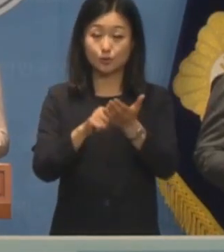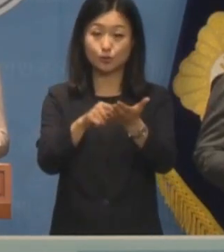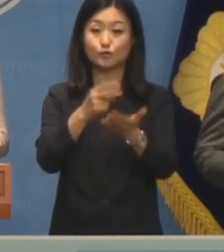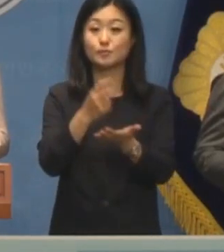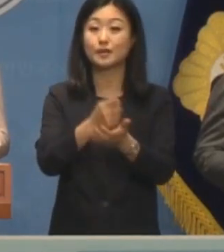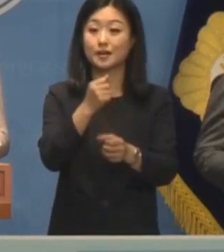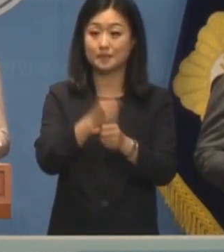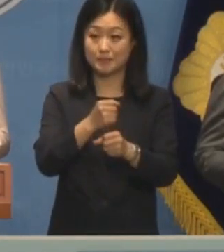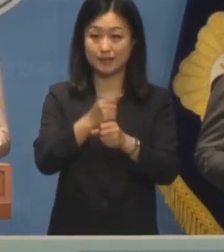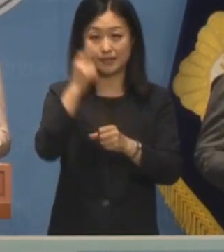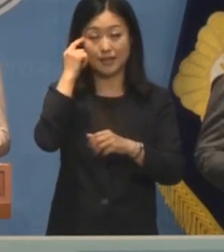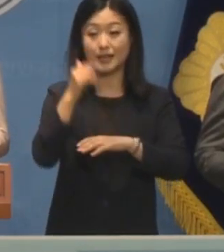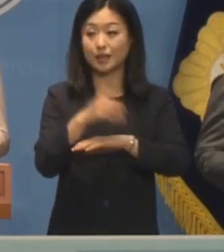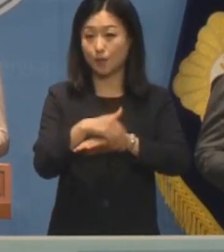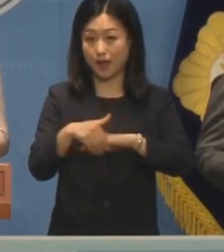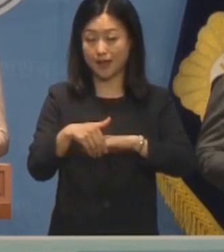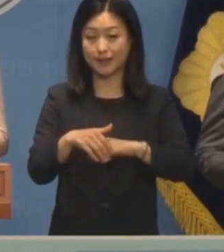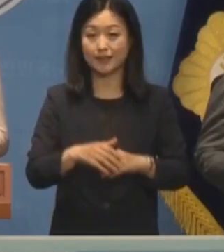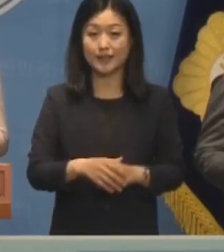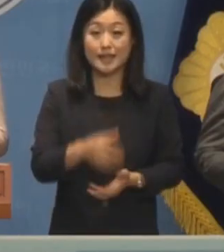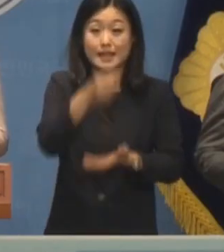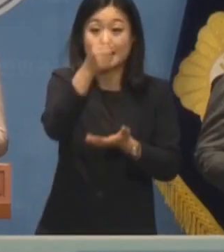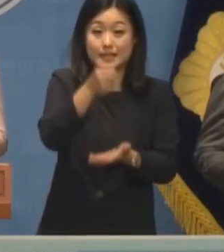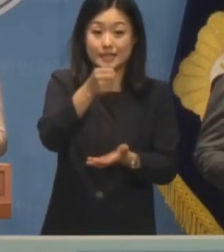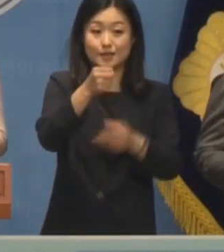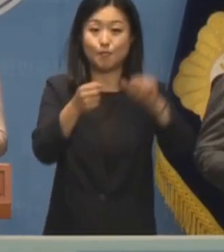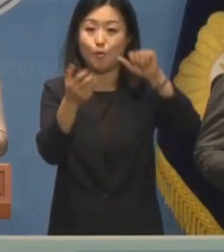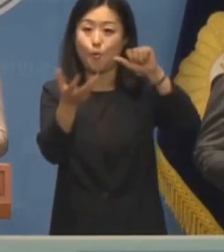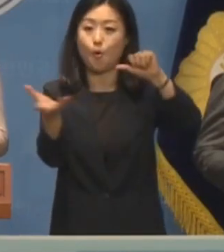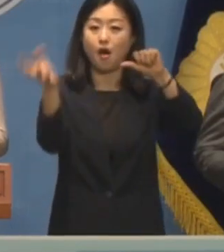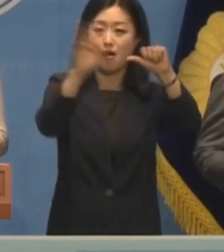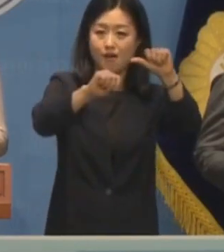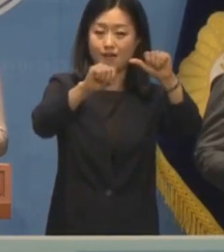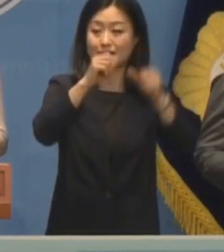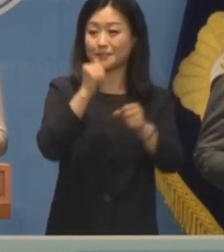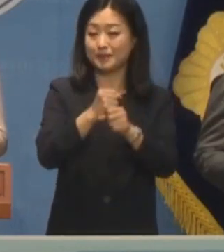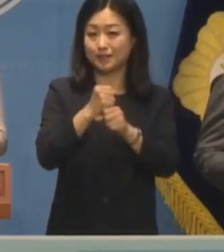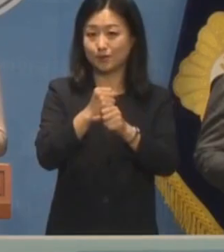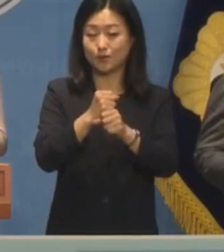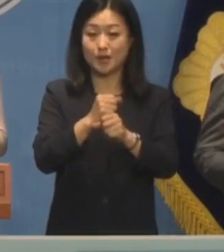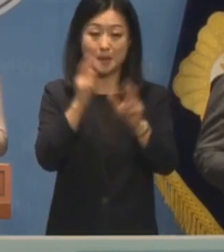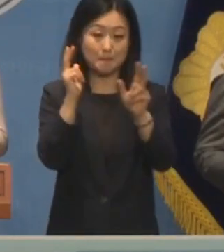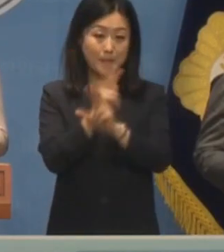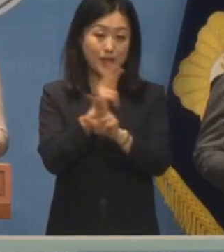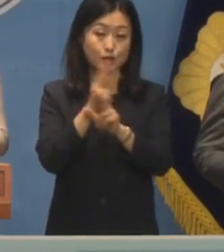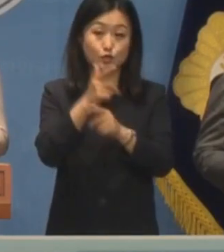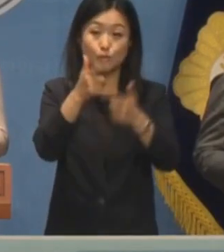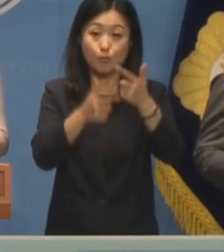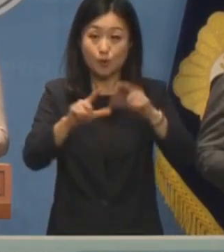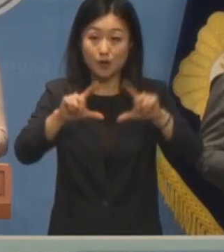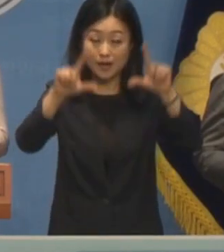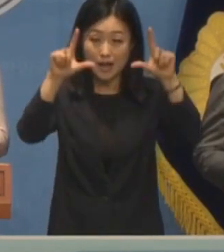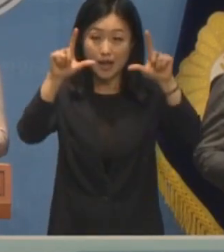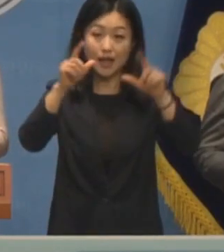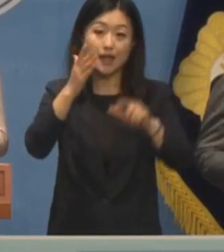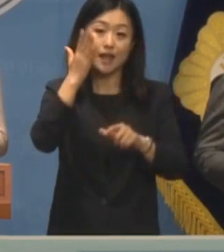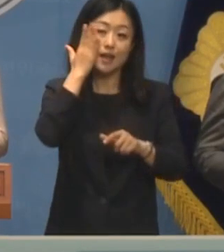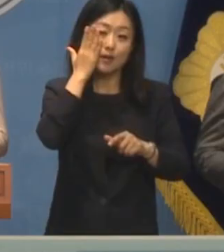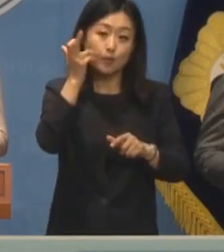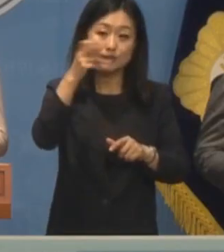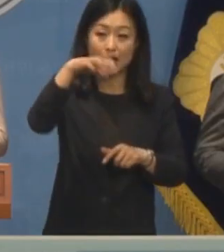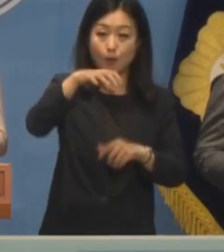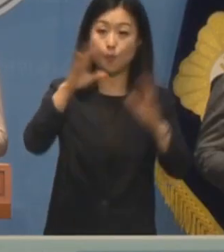것입니다. 탄핵기금 5억 모금운동과 매주 목요일 용산에서 윤석열 탄핵 목요